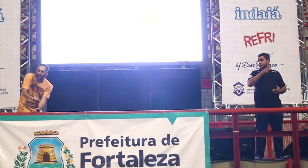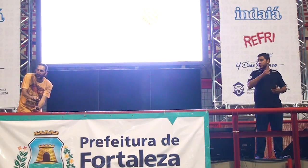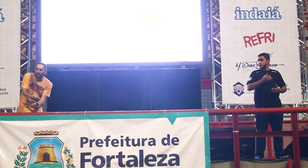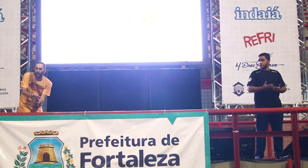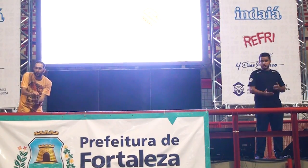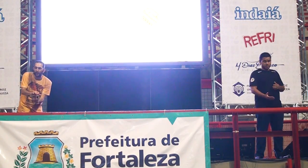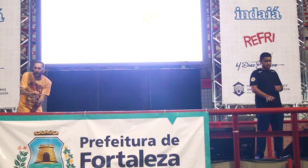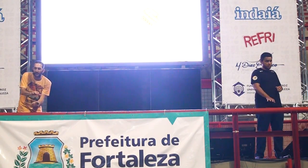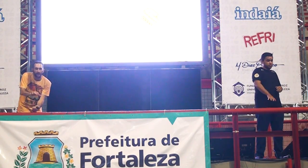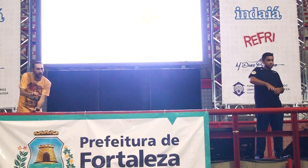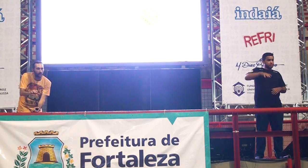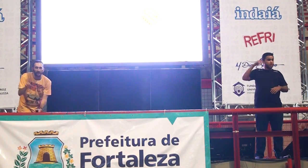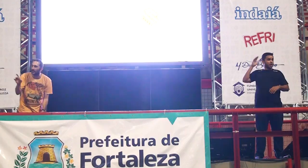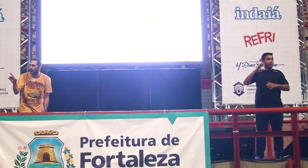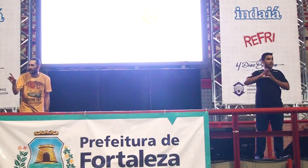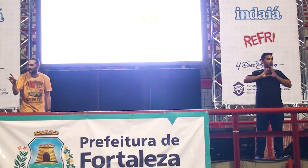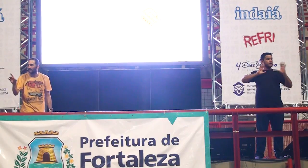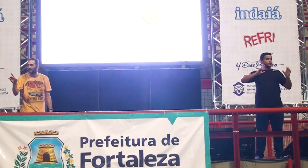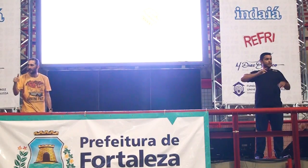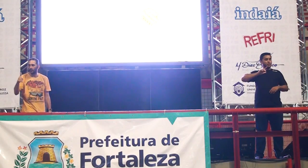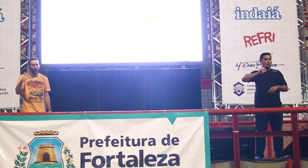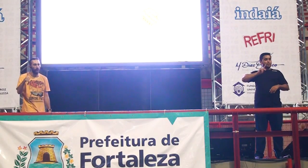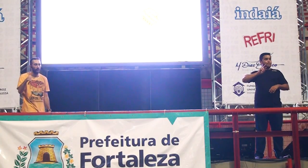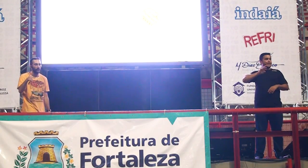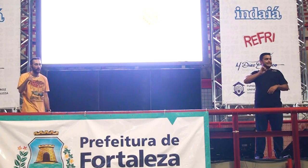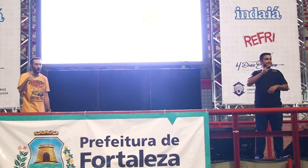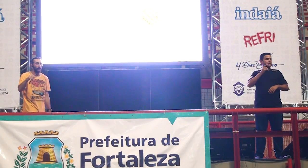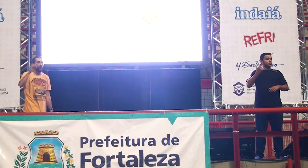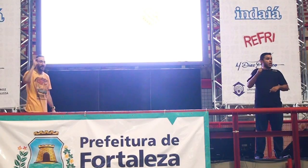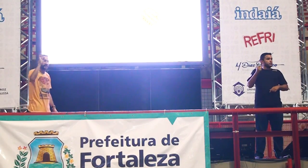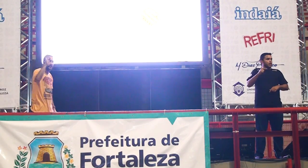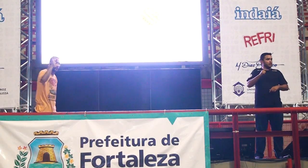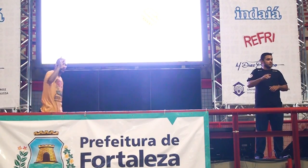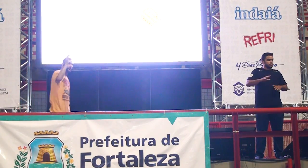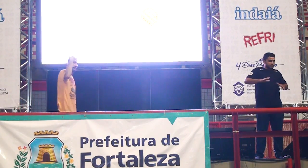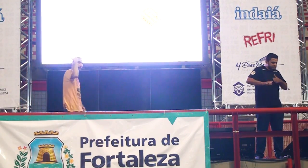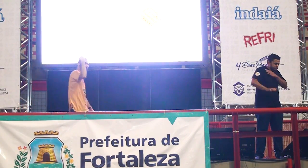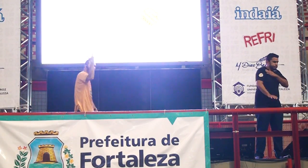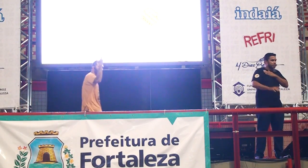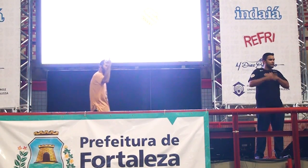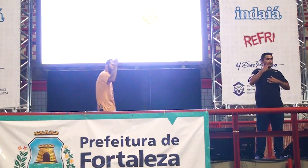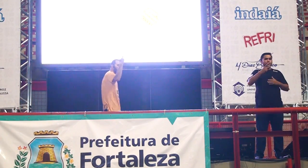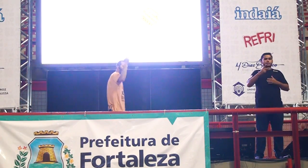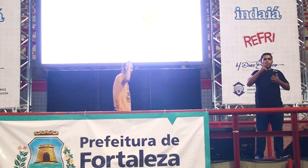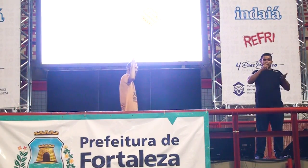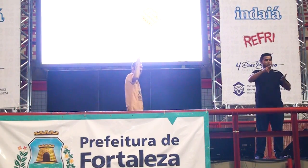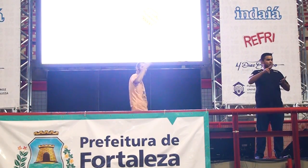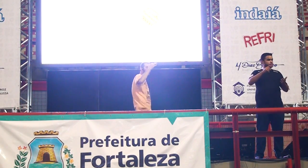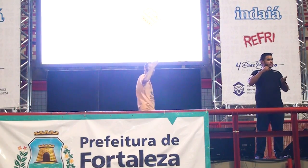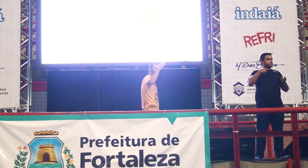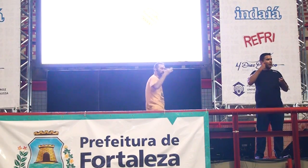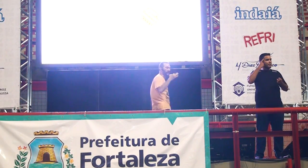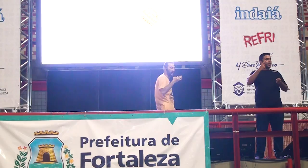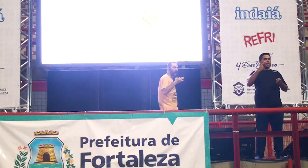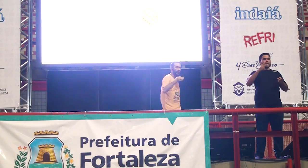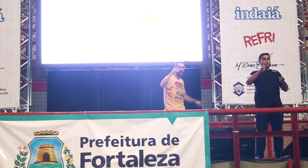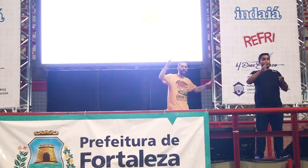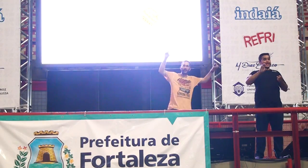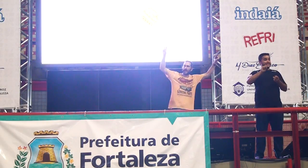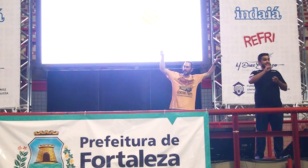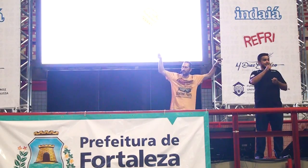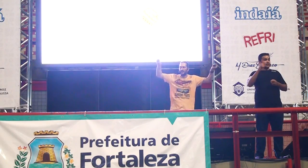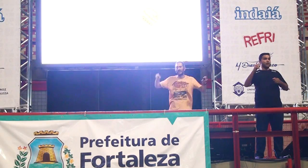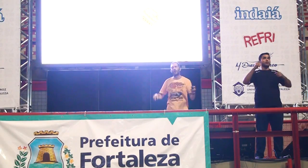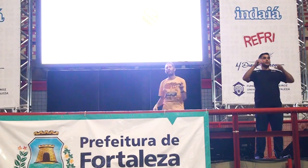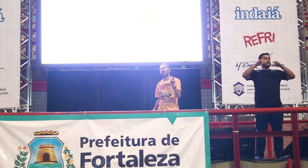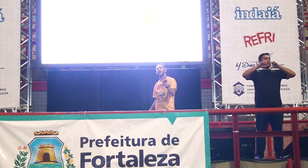tendo um alívio de pressão. Sim? Show? Pressão, conceito. Pressão atmosférica,